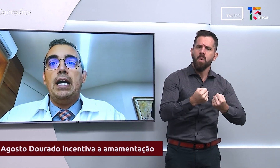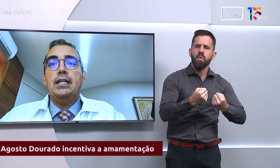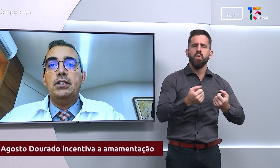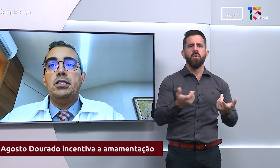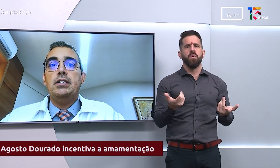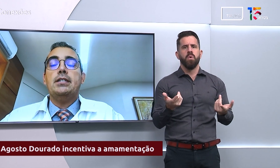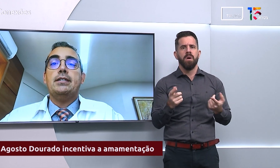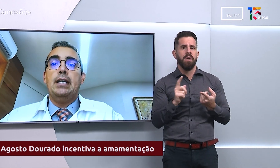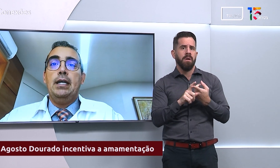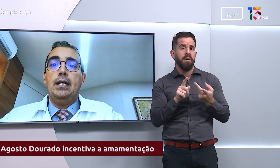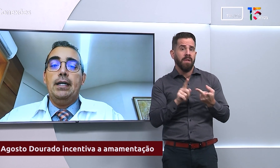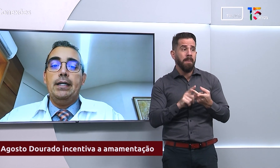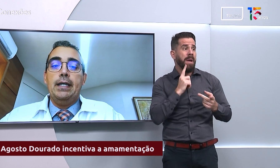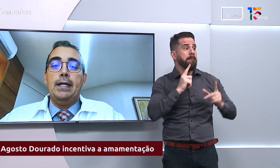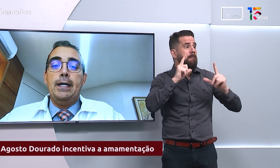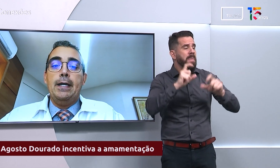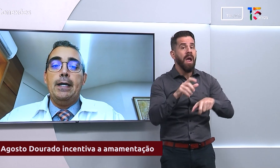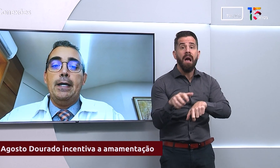risco de alergias.